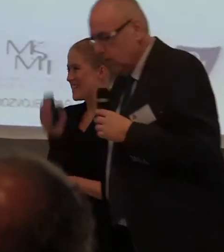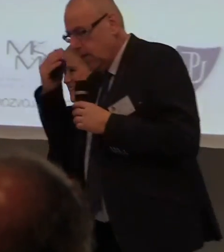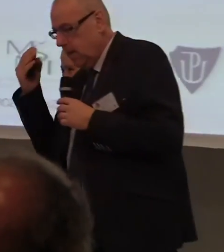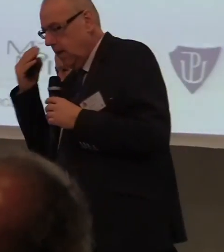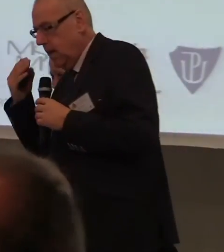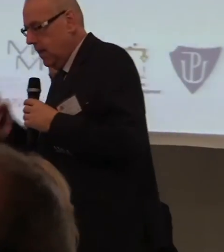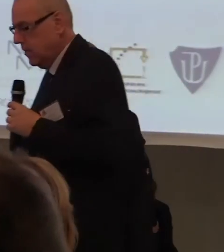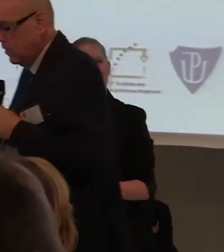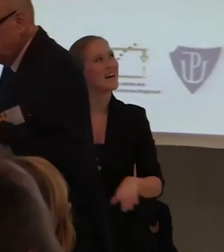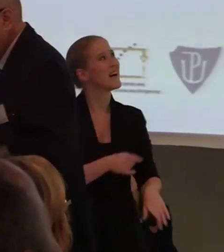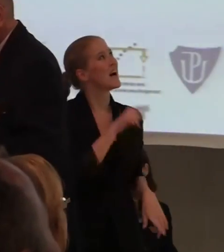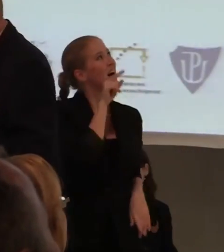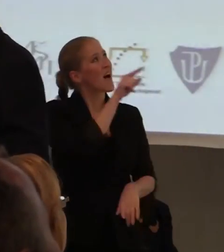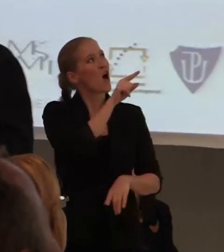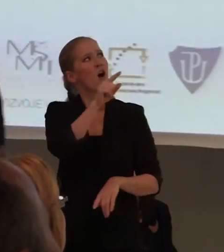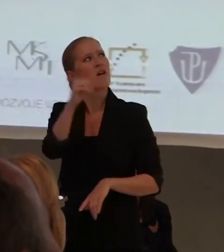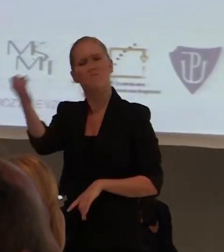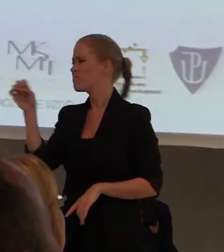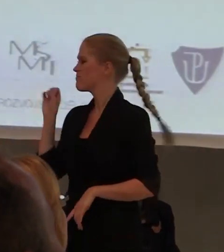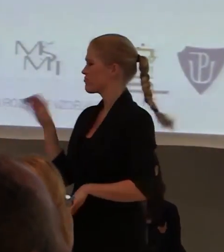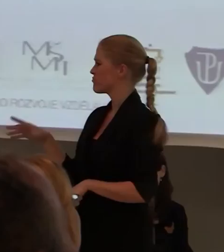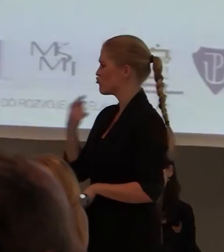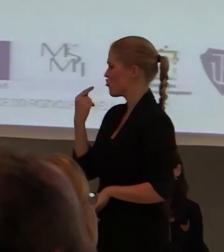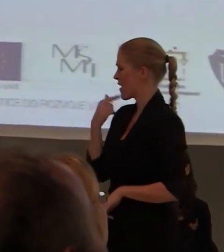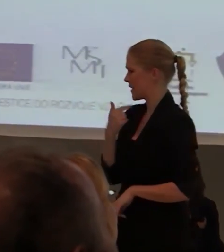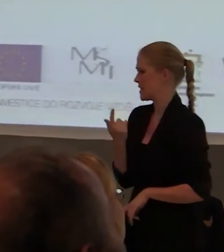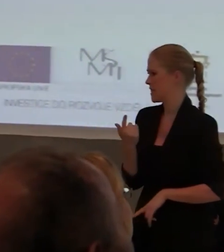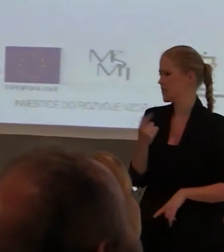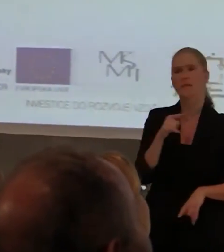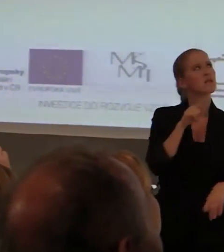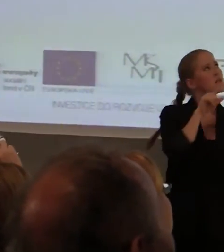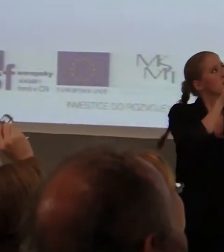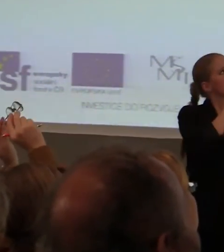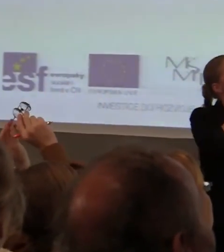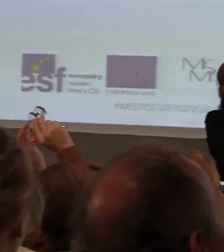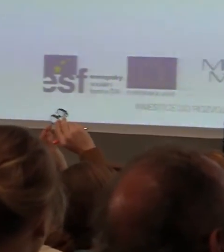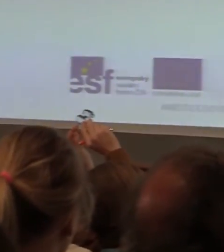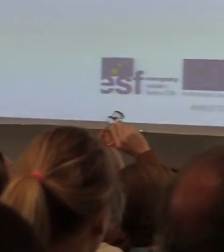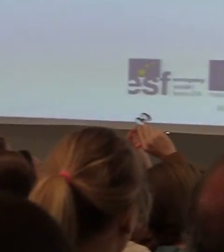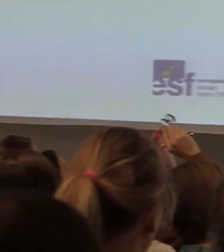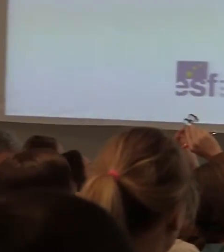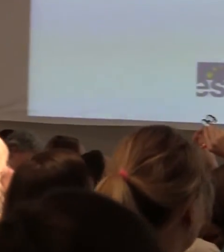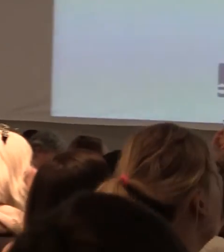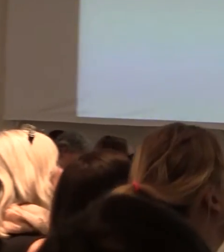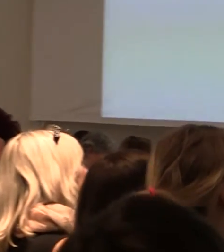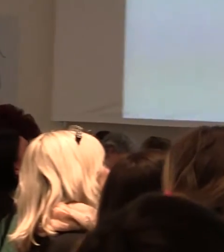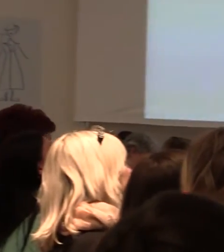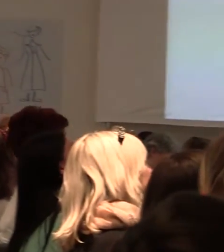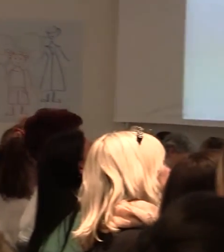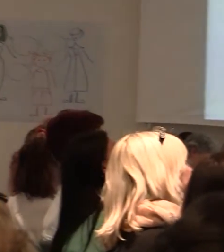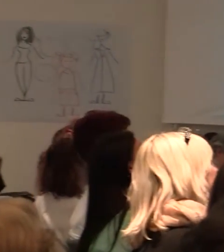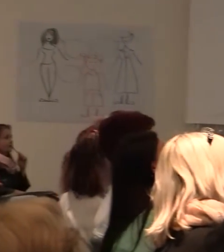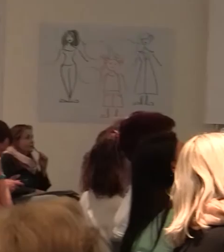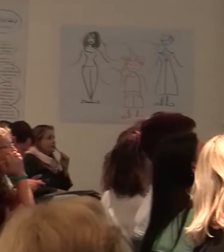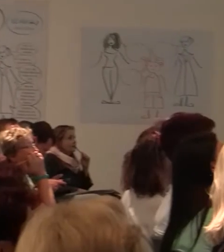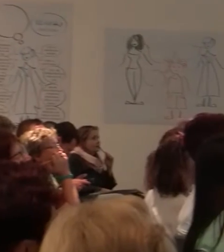To, co svítí a co si určitě prohlížíte, je prosím vás pěkně lege artis výsledek současného stavu věcí, kdy v